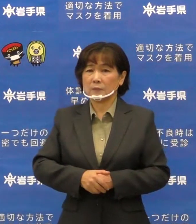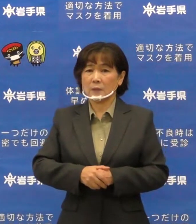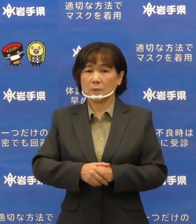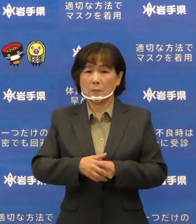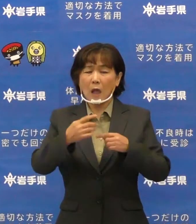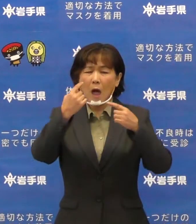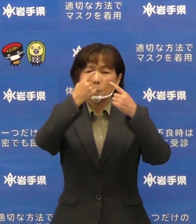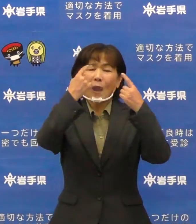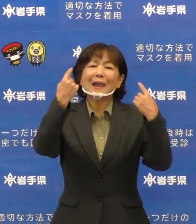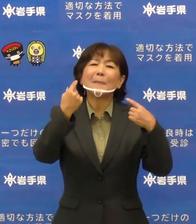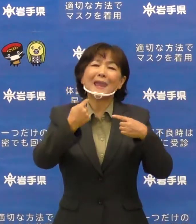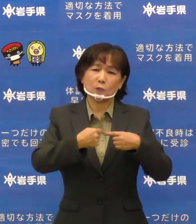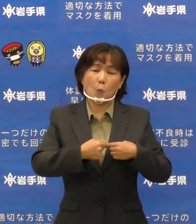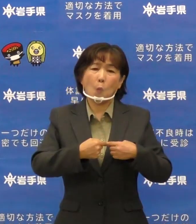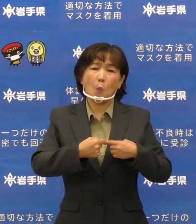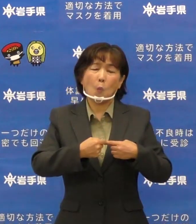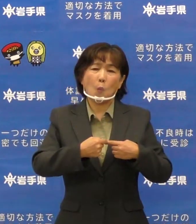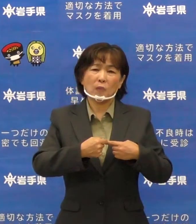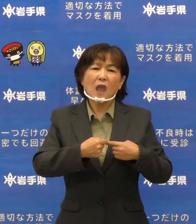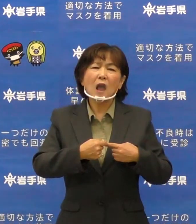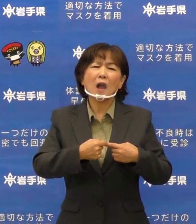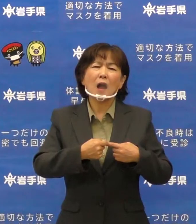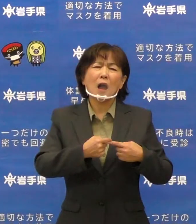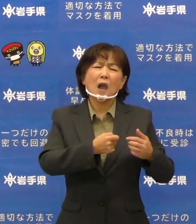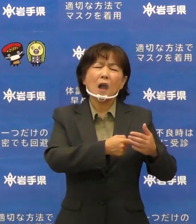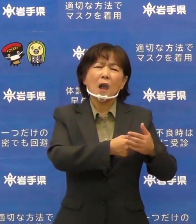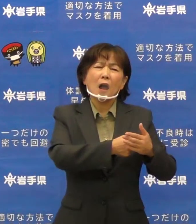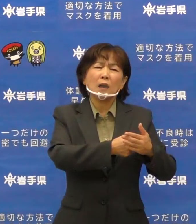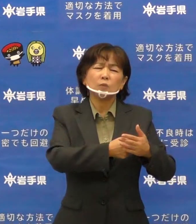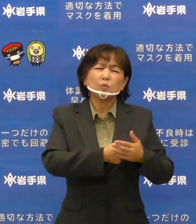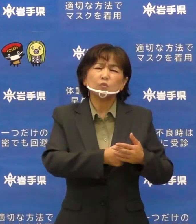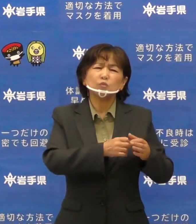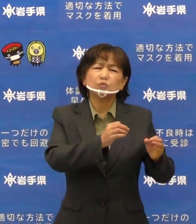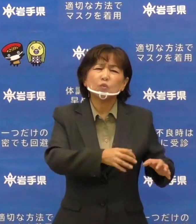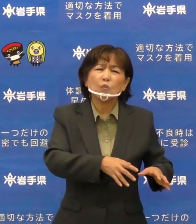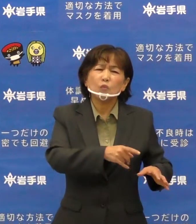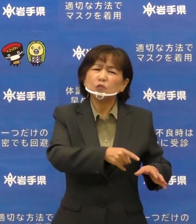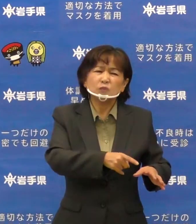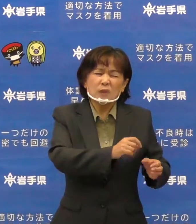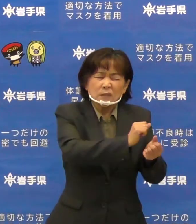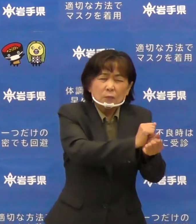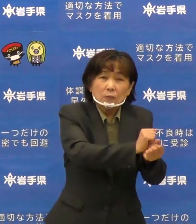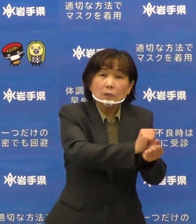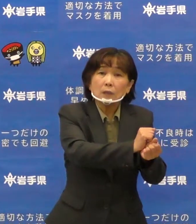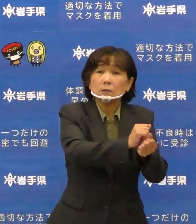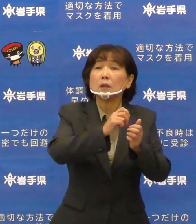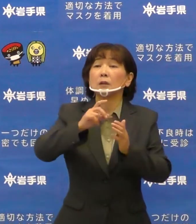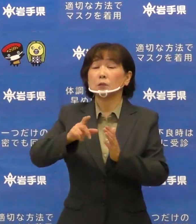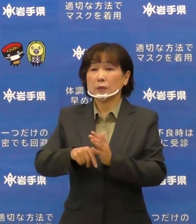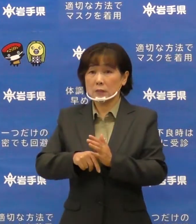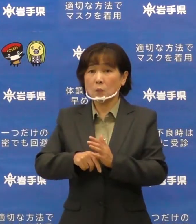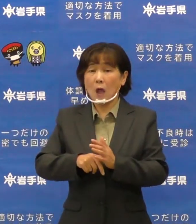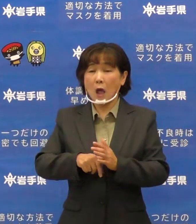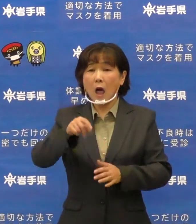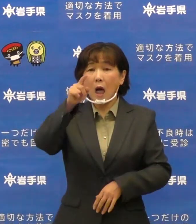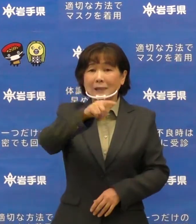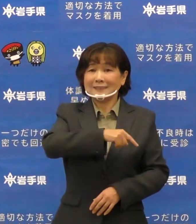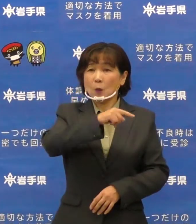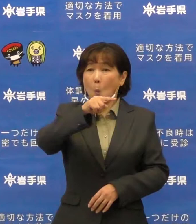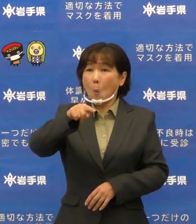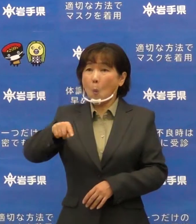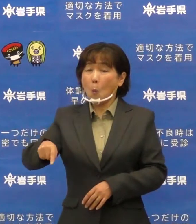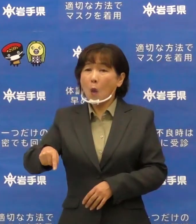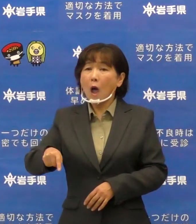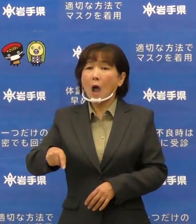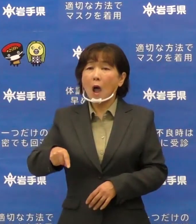的なプライベートな利害関係にとらわれていると人間どんどん消耗していくんだと思うん